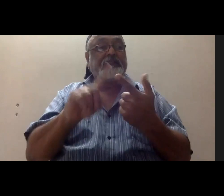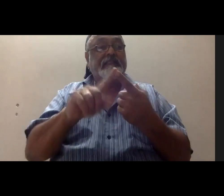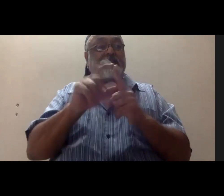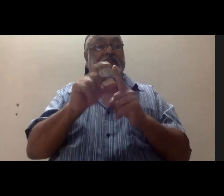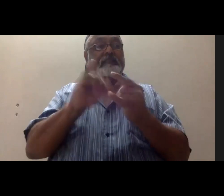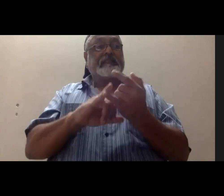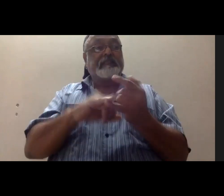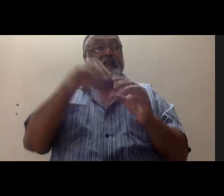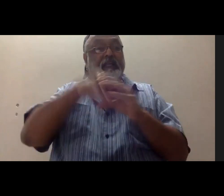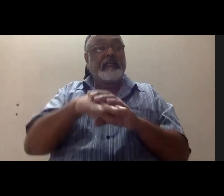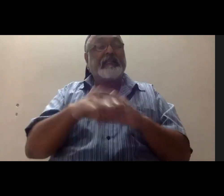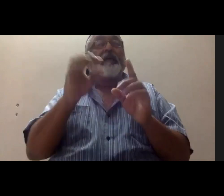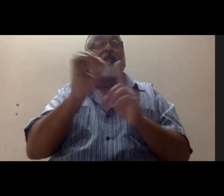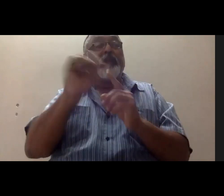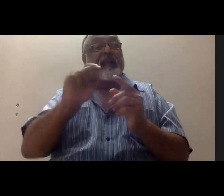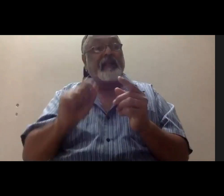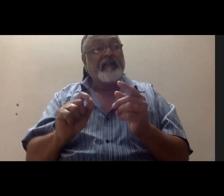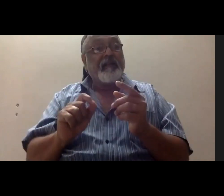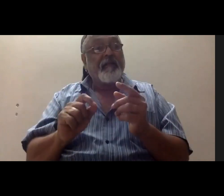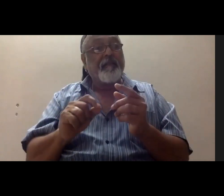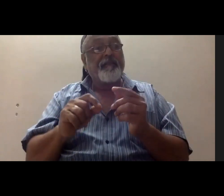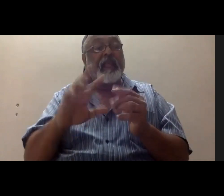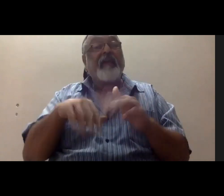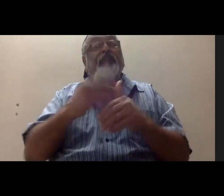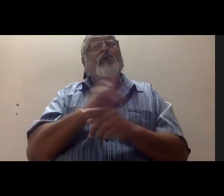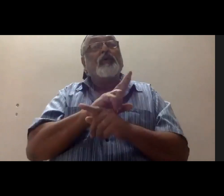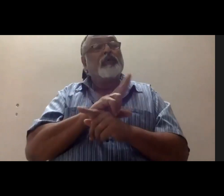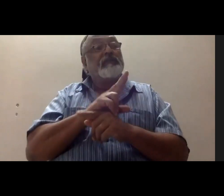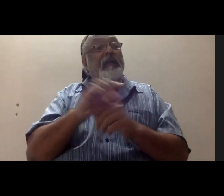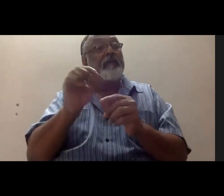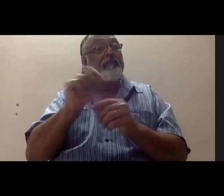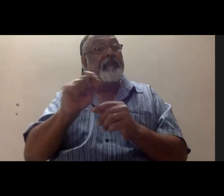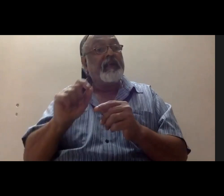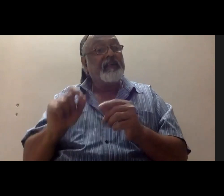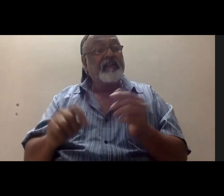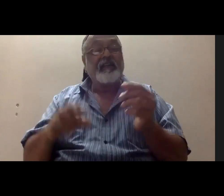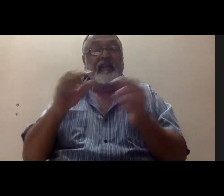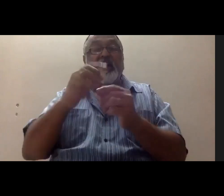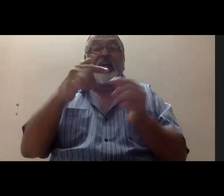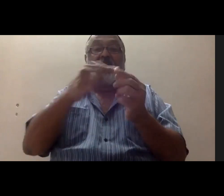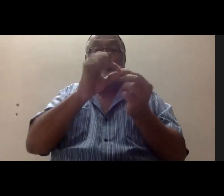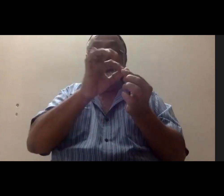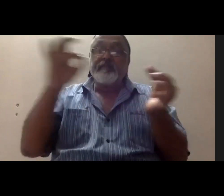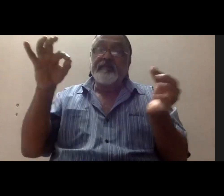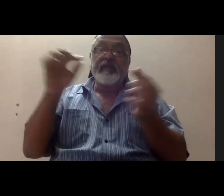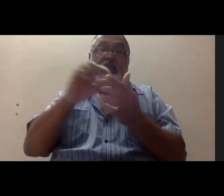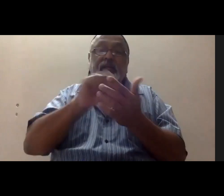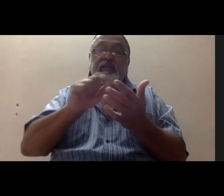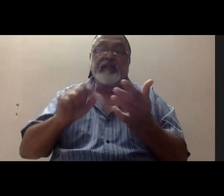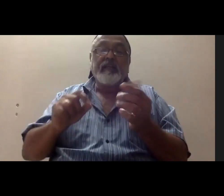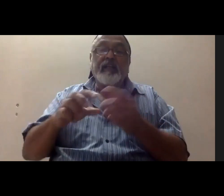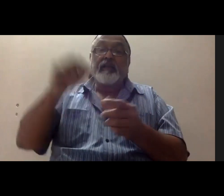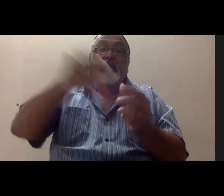सीड्स आर ऑल्सो देयर इनसाइड द पेन। So after the use of, when we finish the refill जैसे खत्म हो जाएंगे, we can